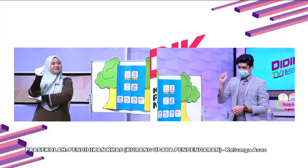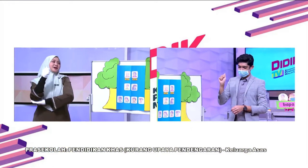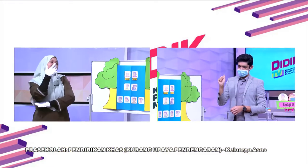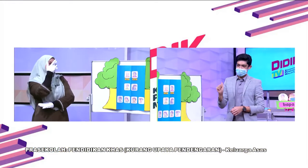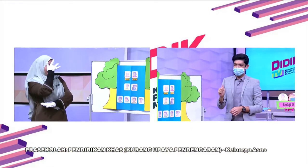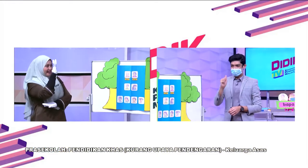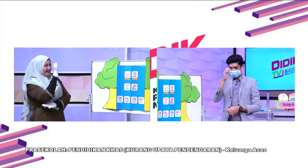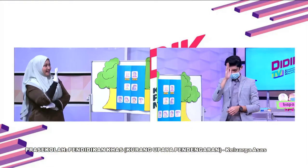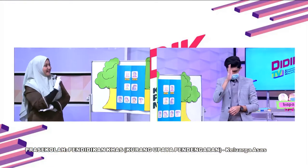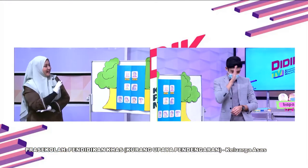bajubayi123.com